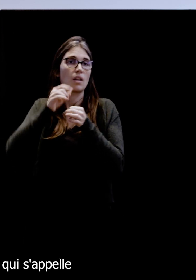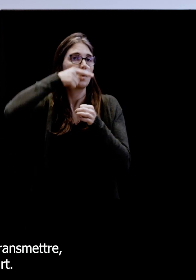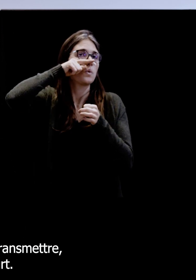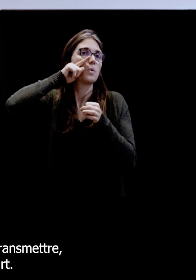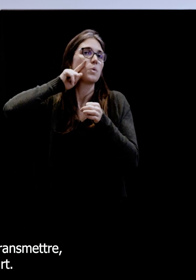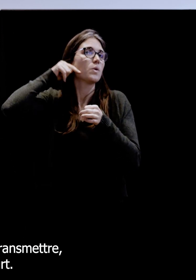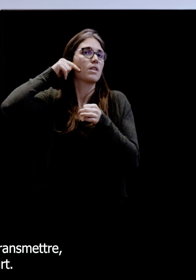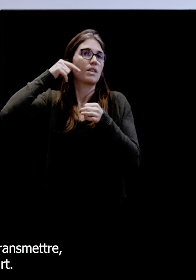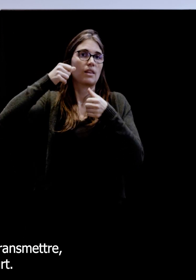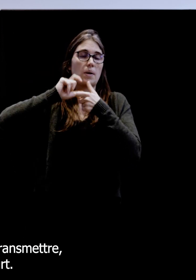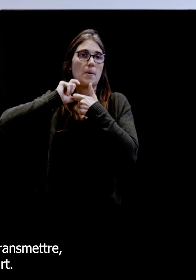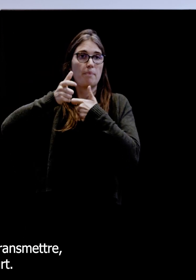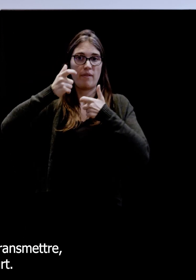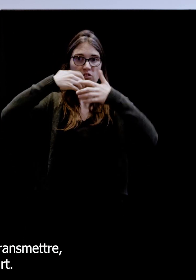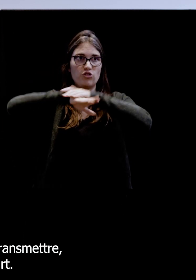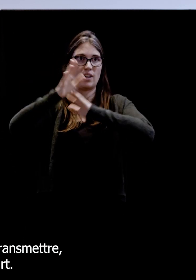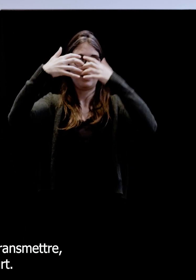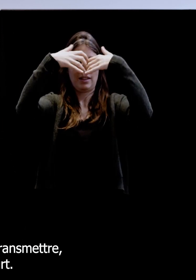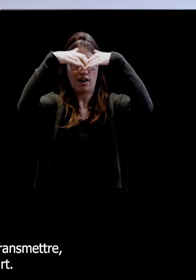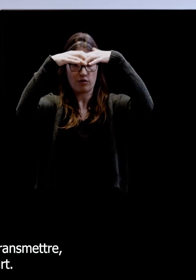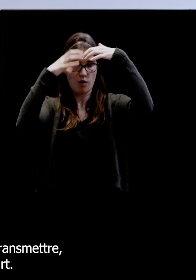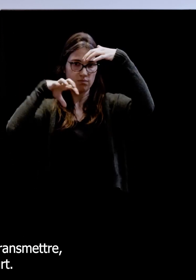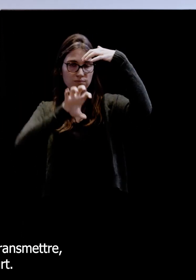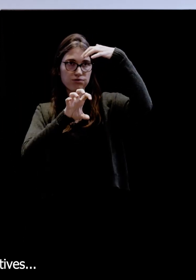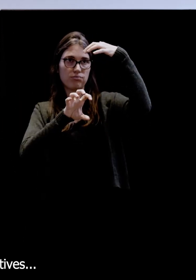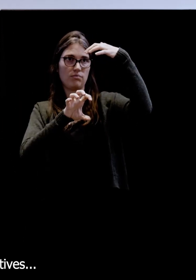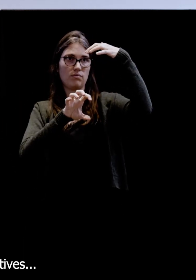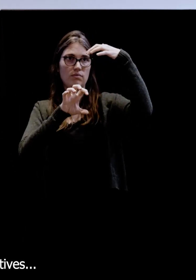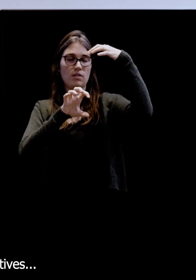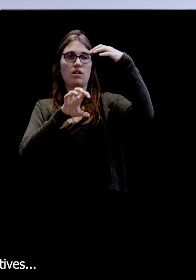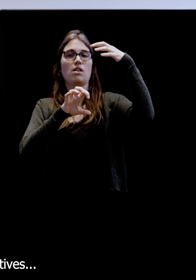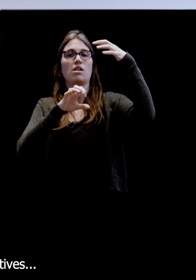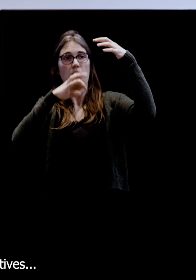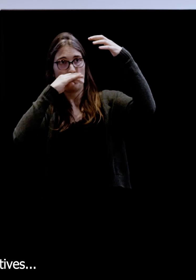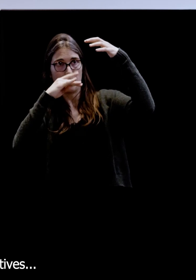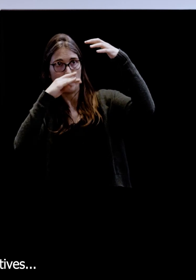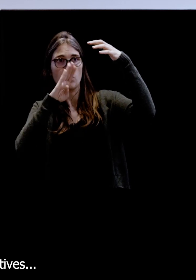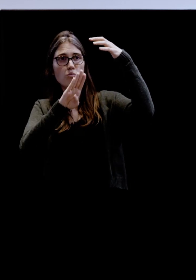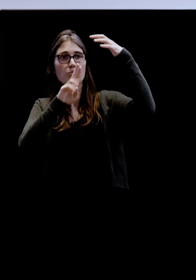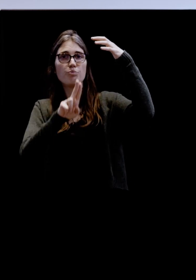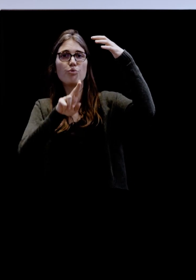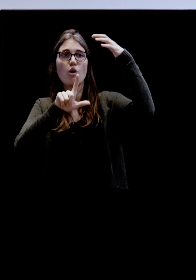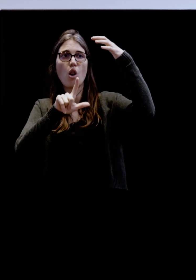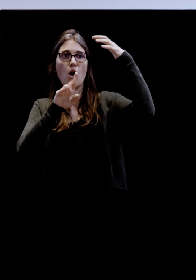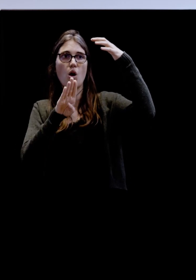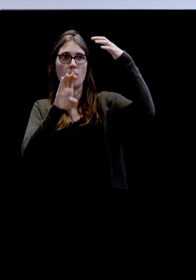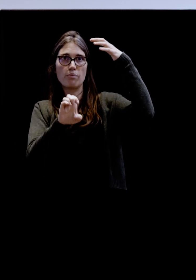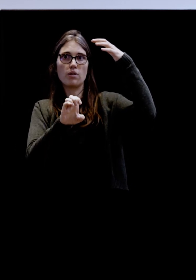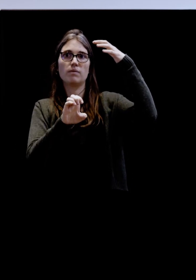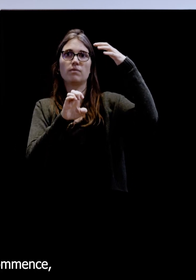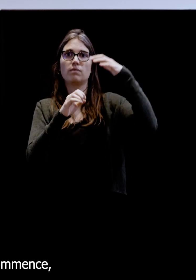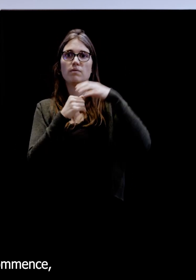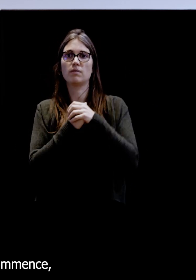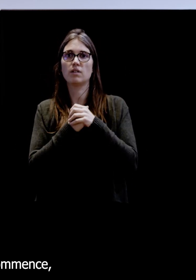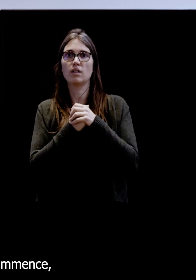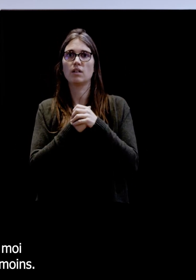qui s'appelle le bulbe olfactif et qui va transmettre, je vous le fais court, les informations olfactives. 5 minutes, ouais.